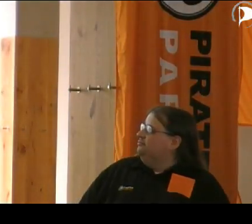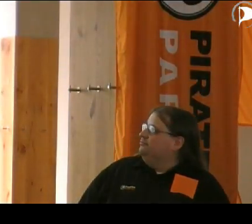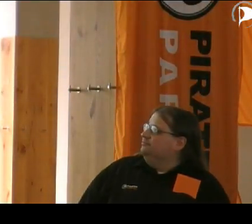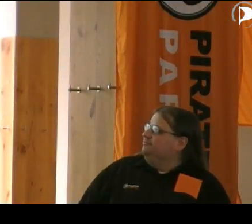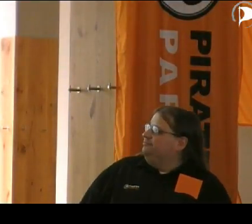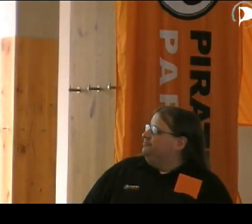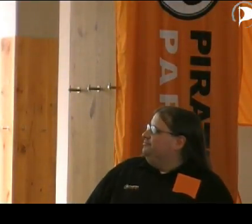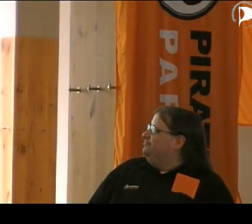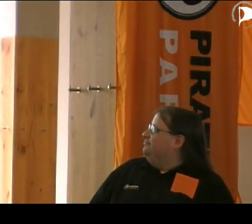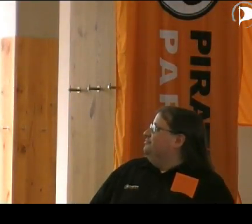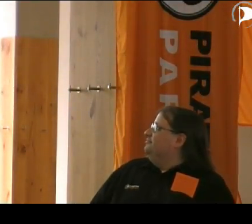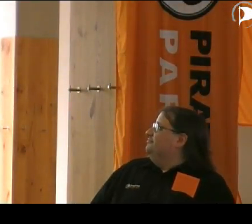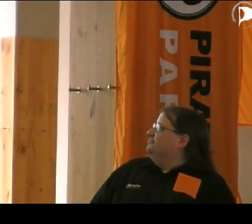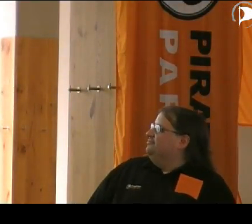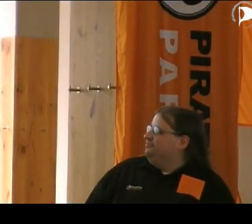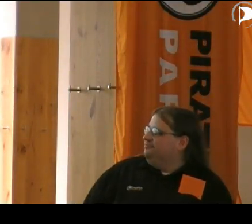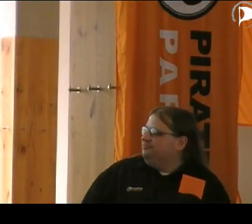unter maschinen